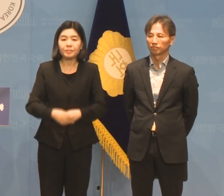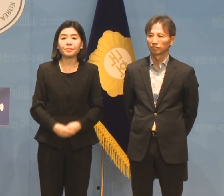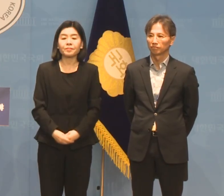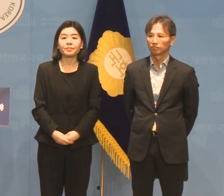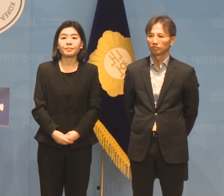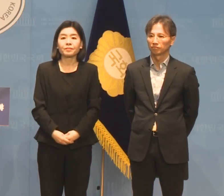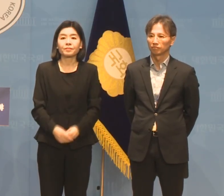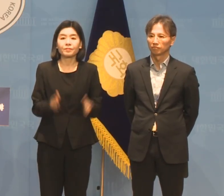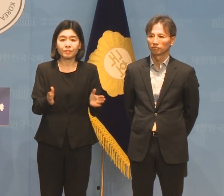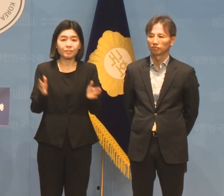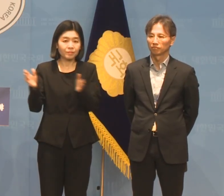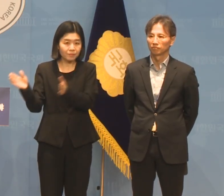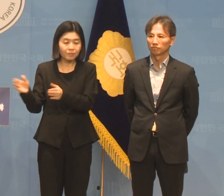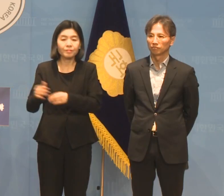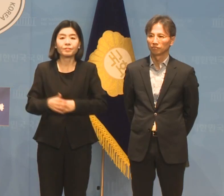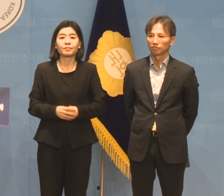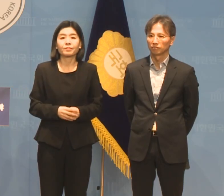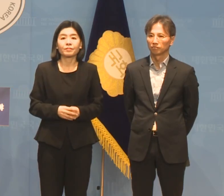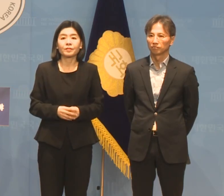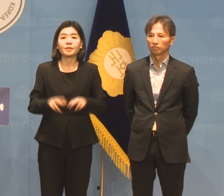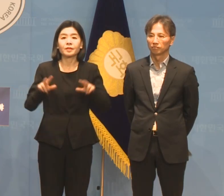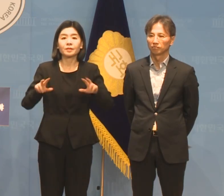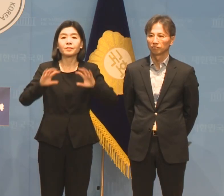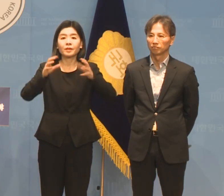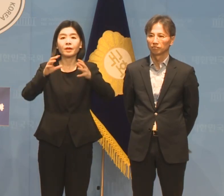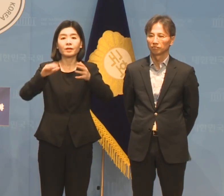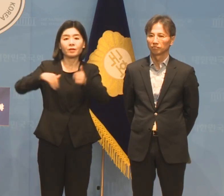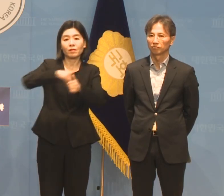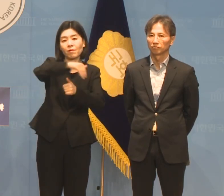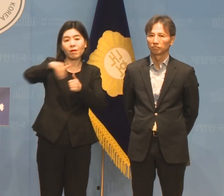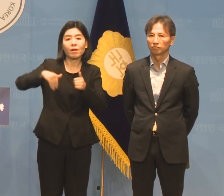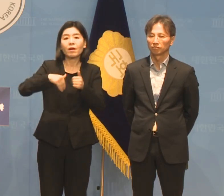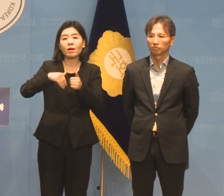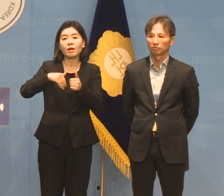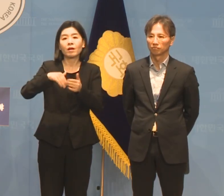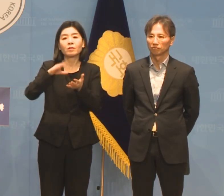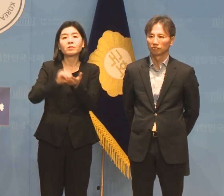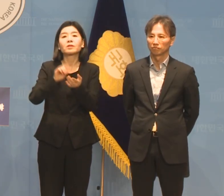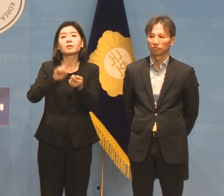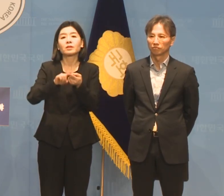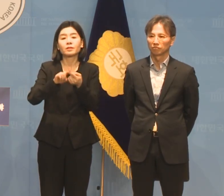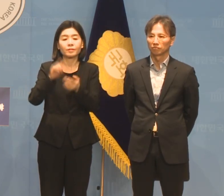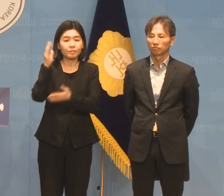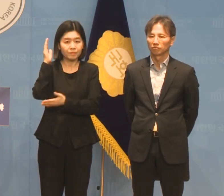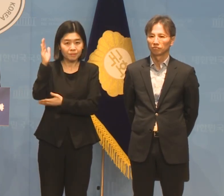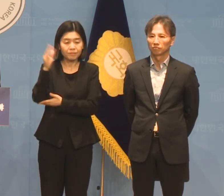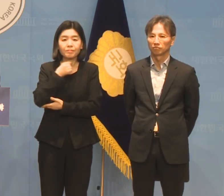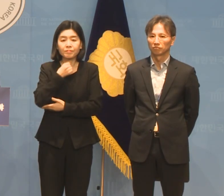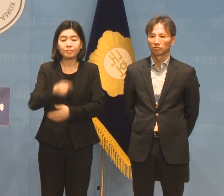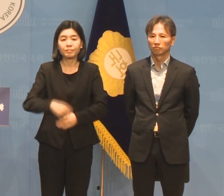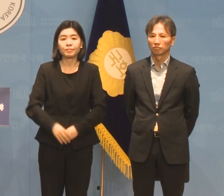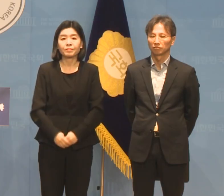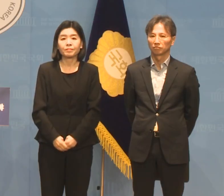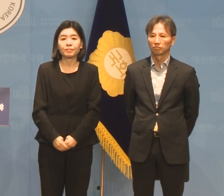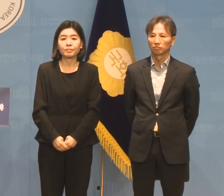이어서 현안에 대한 입장을 짧게 발표하겠습니다.